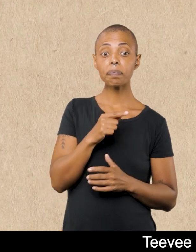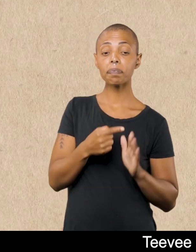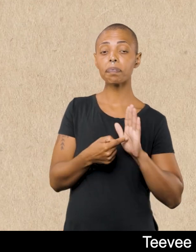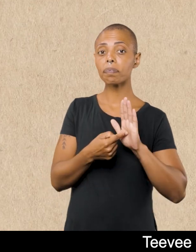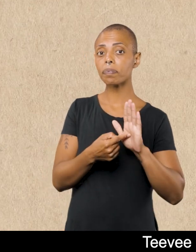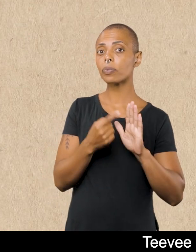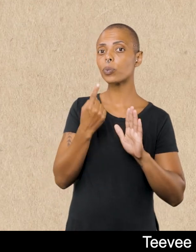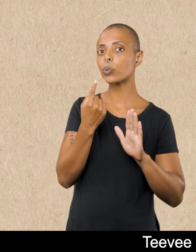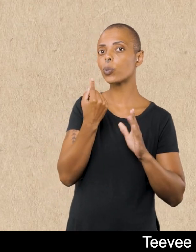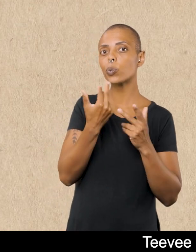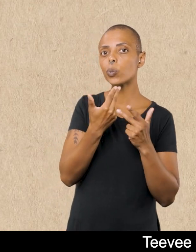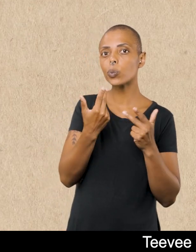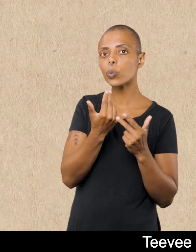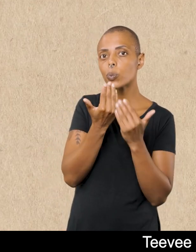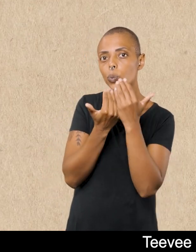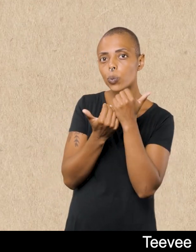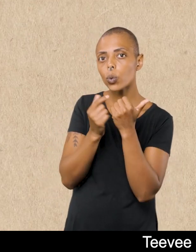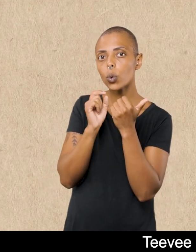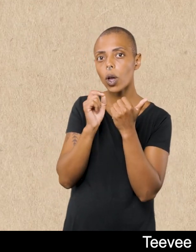são de um vermelho vivo.